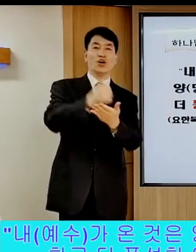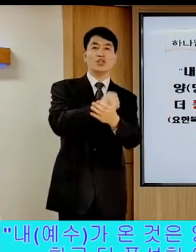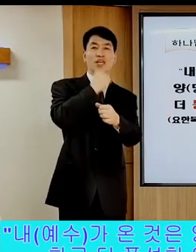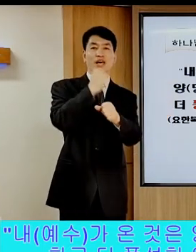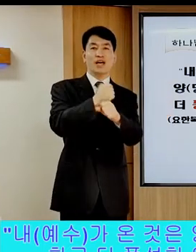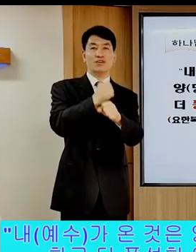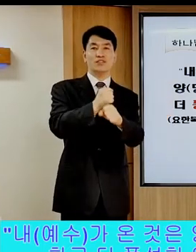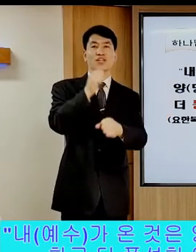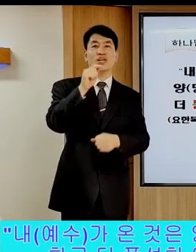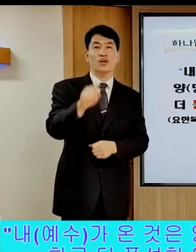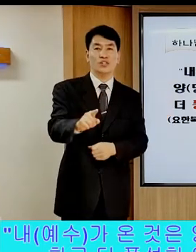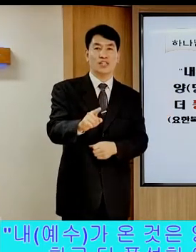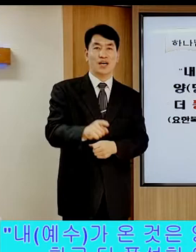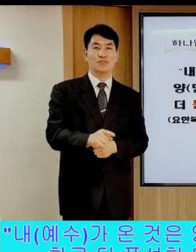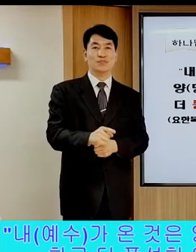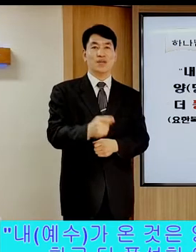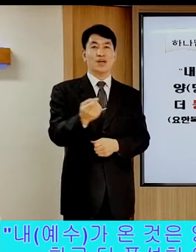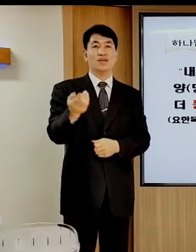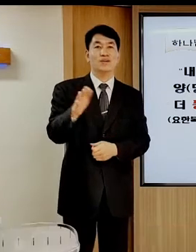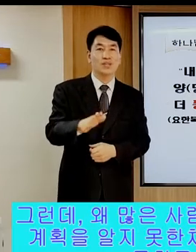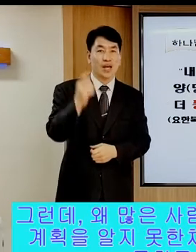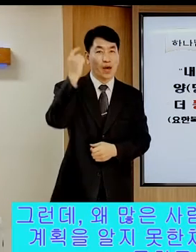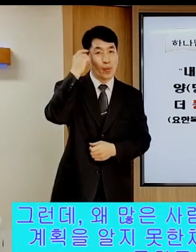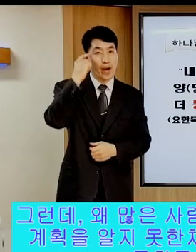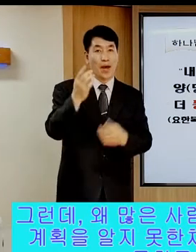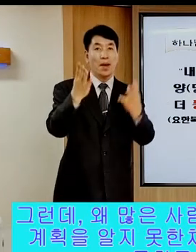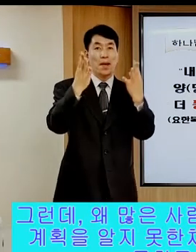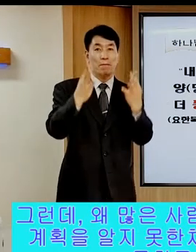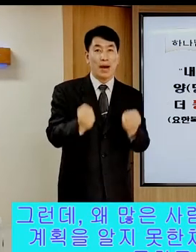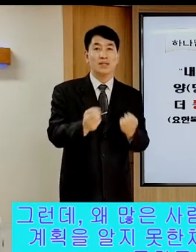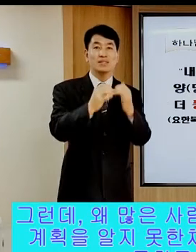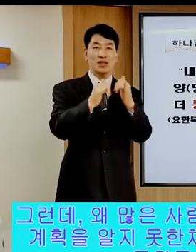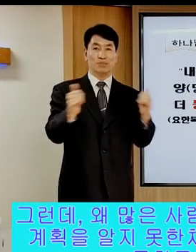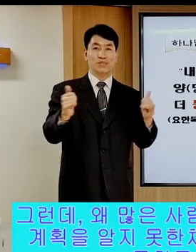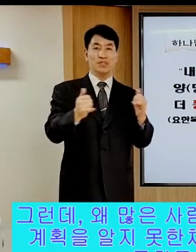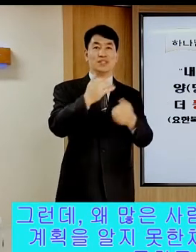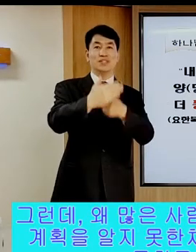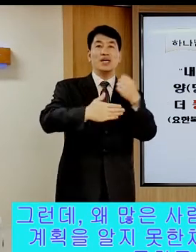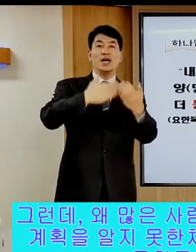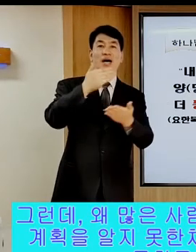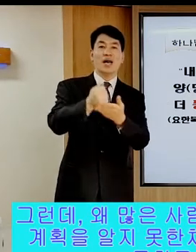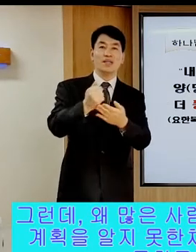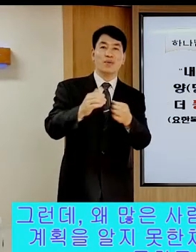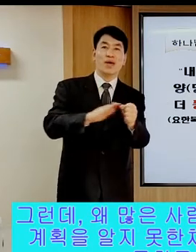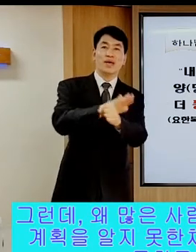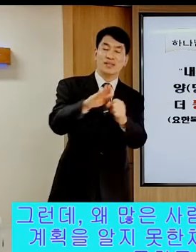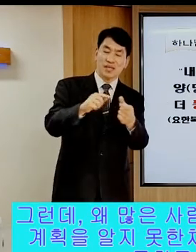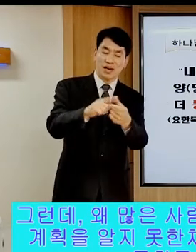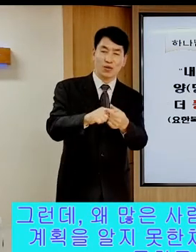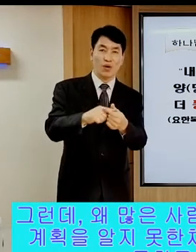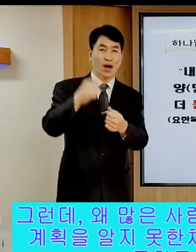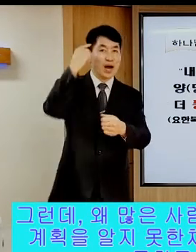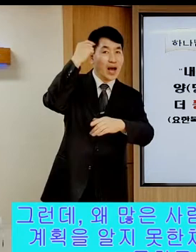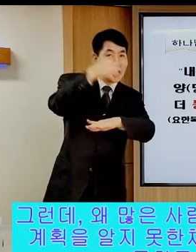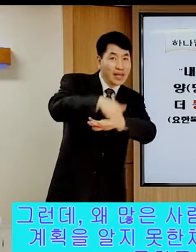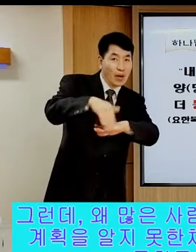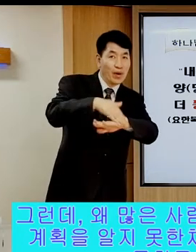얻게 하려는 것이다. 그런데 왜 많은 사람들은 하나님의 사랑과